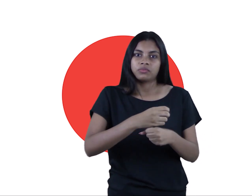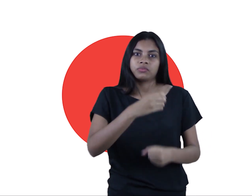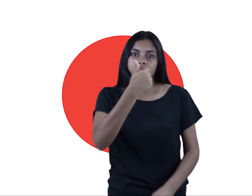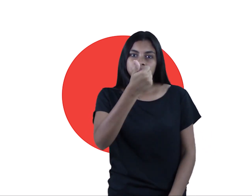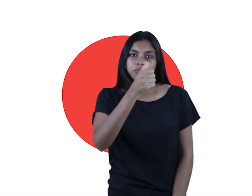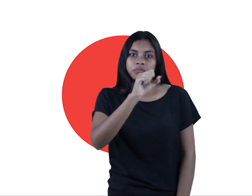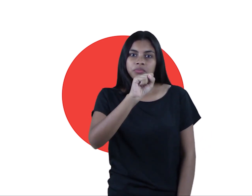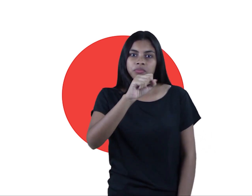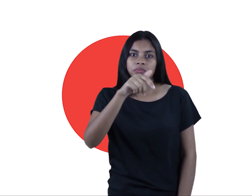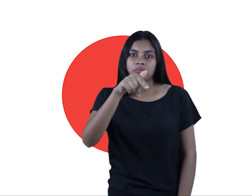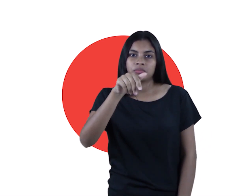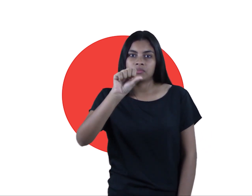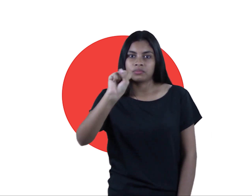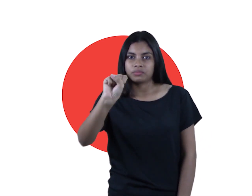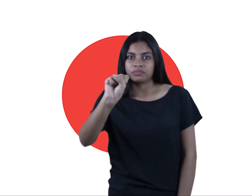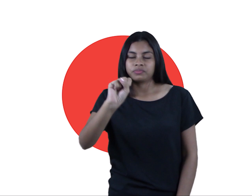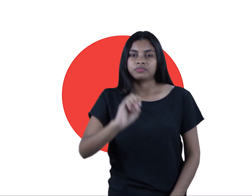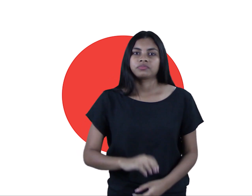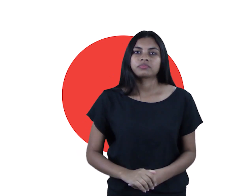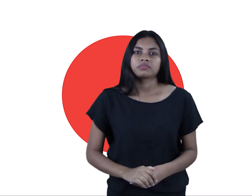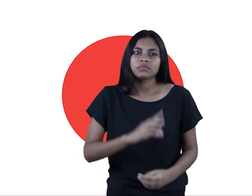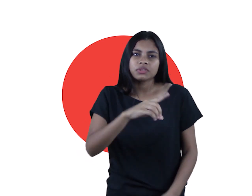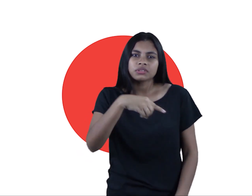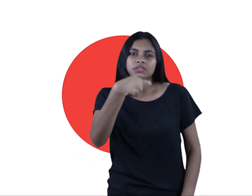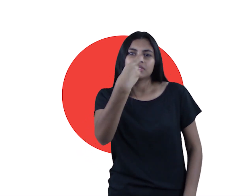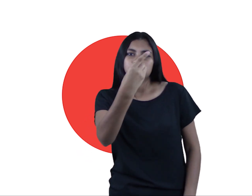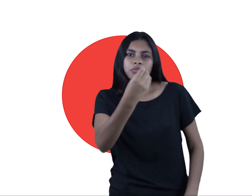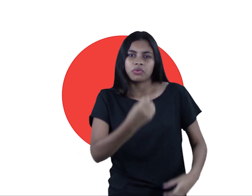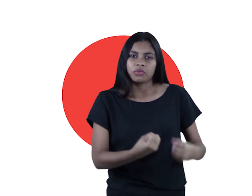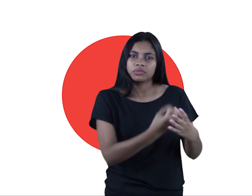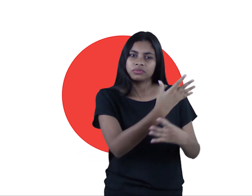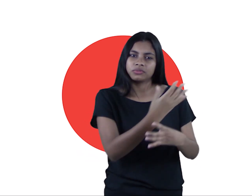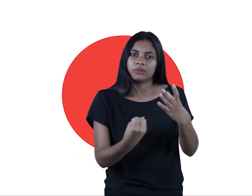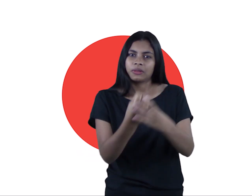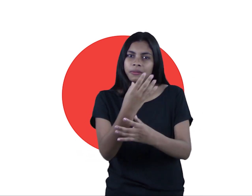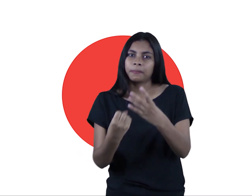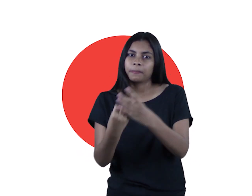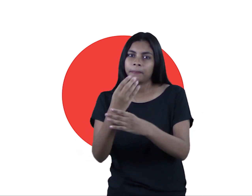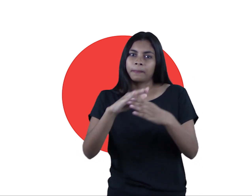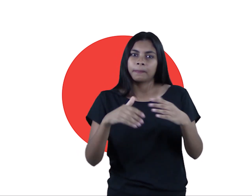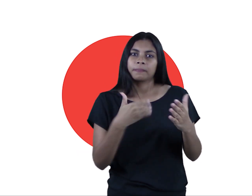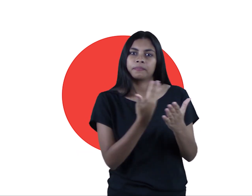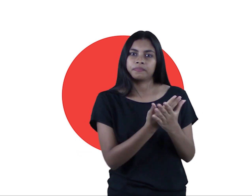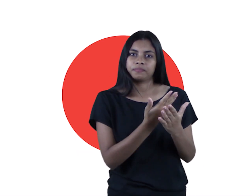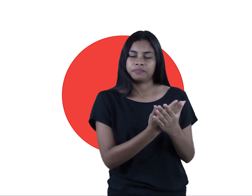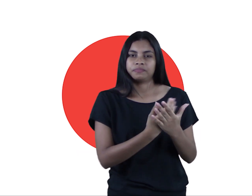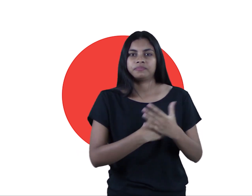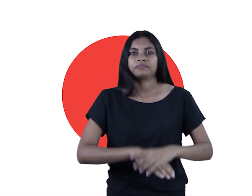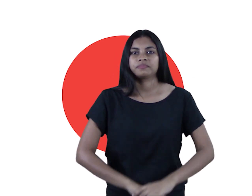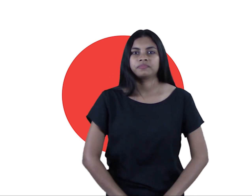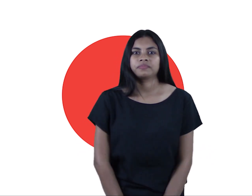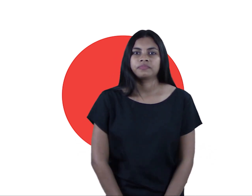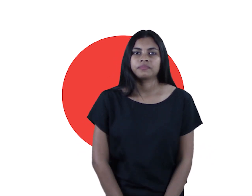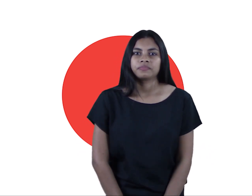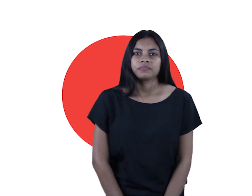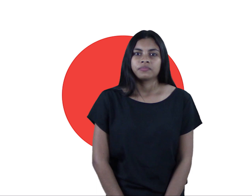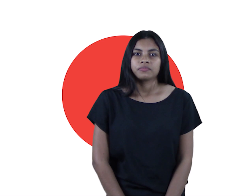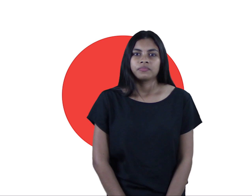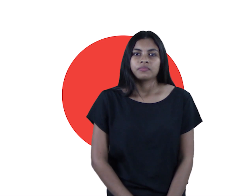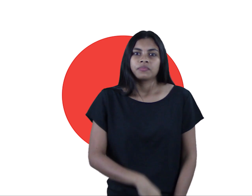1878. E a partir de então, foram surgindo mais e mais escolas. Um